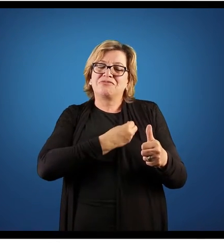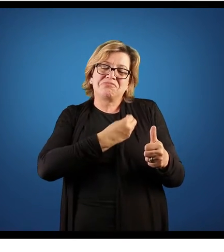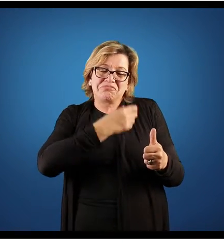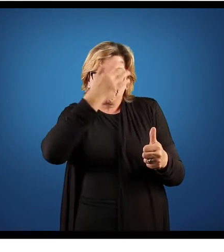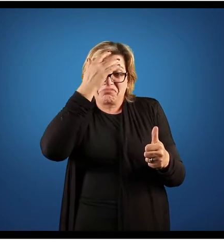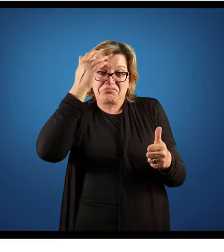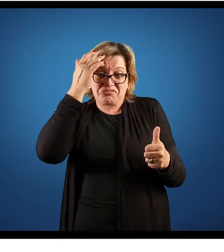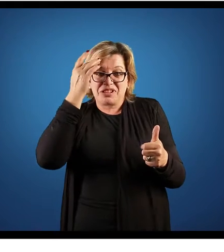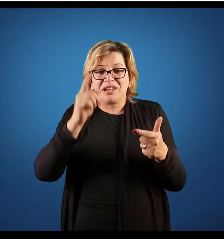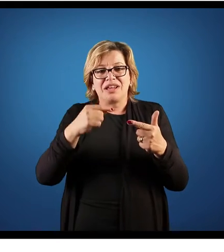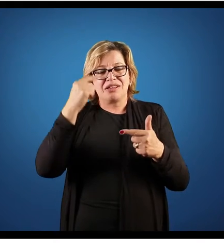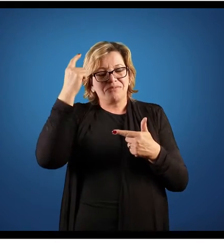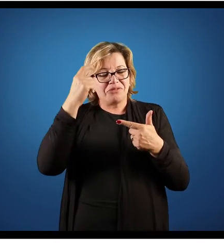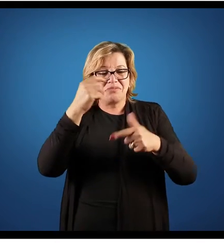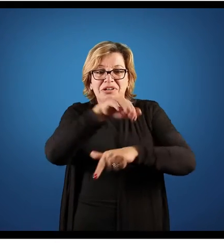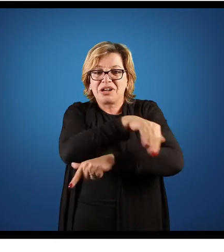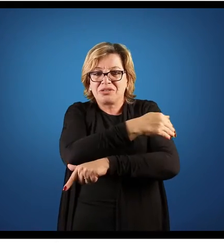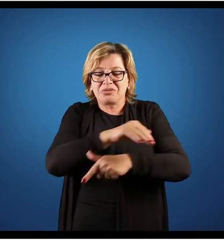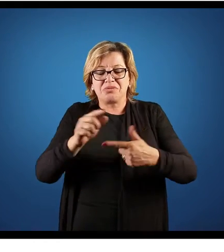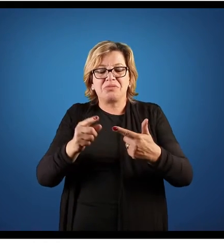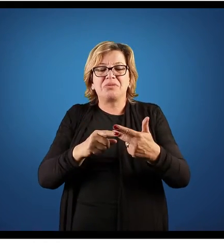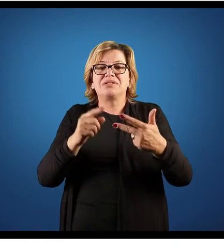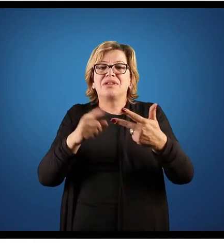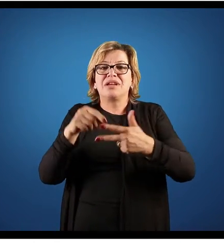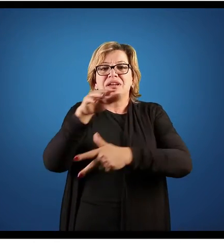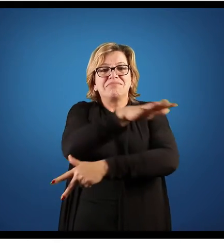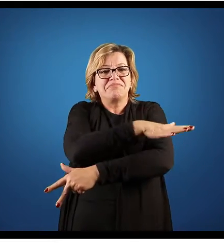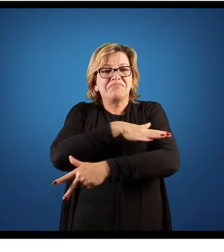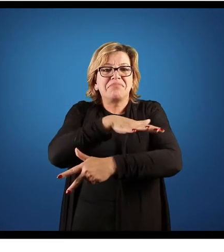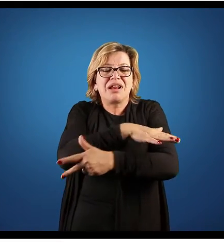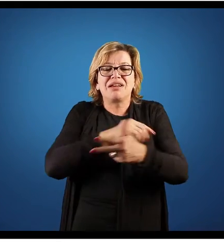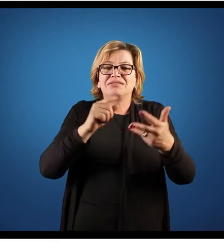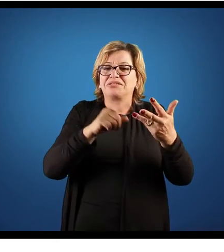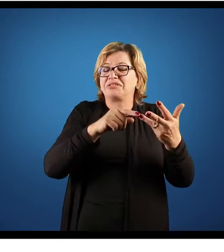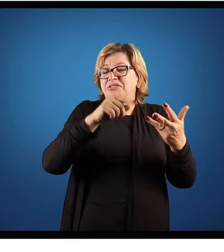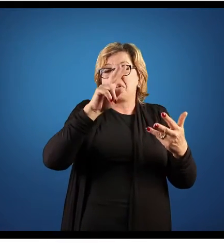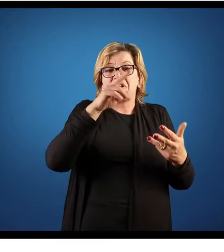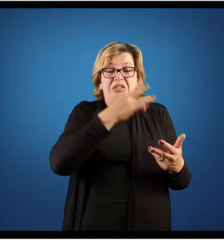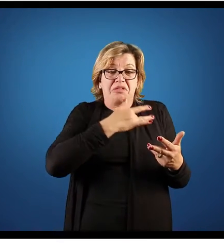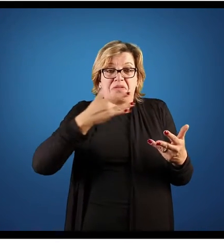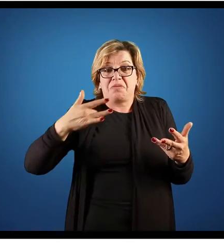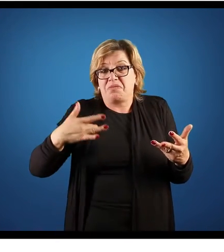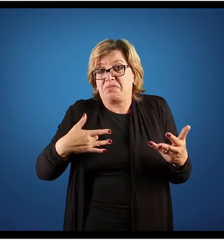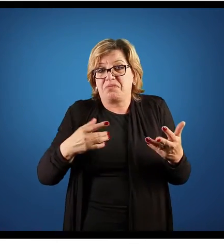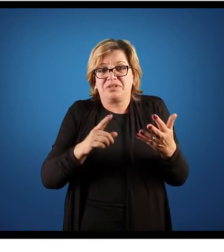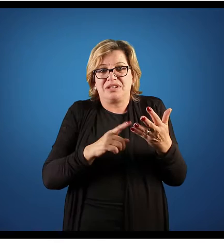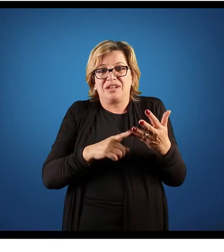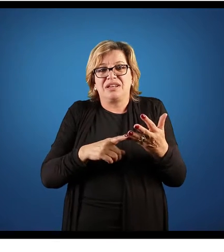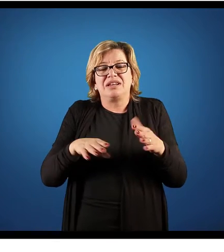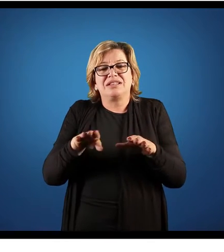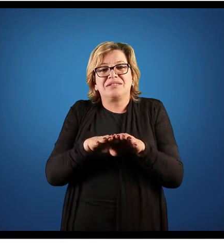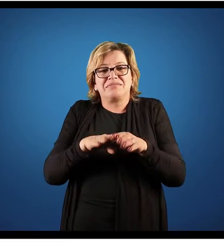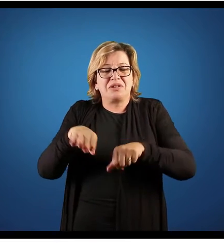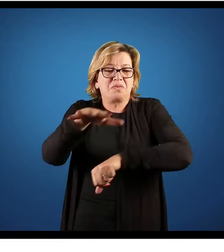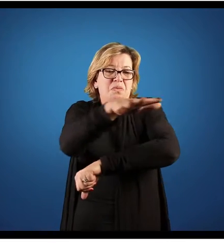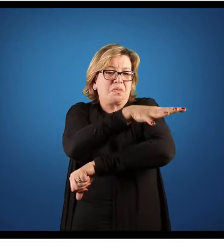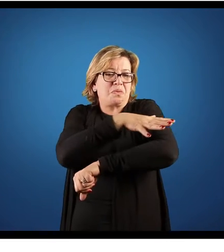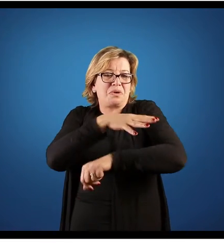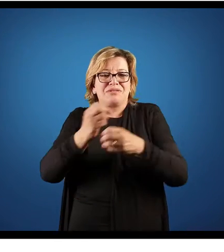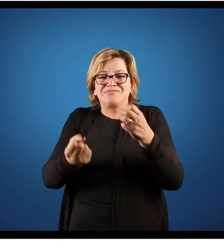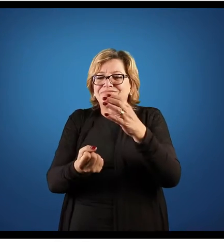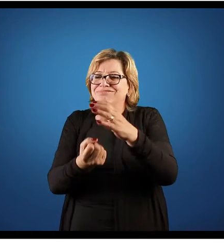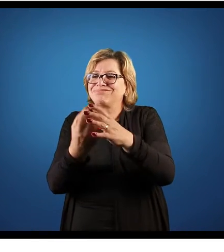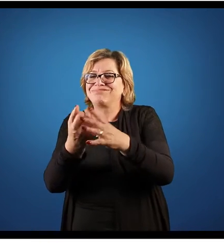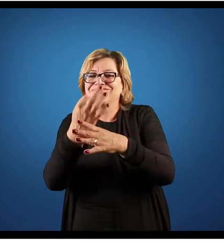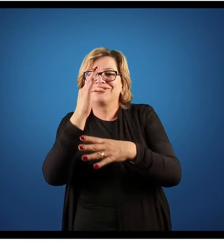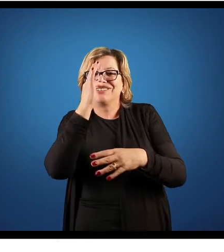preocupa com as ruas se preocupa com as praças se preocupe com as unidades de saúde se preocupa é com os canteiros das praças com a